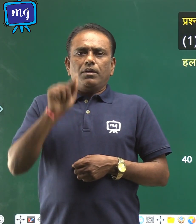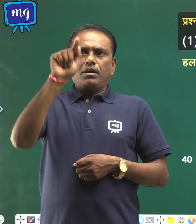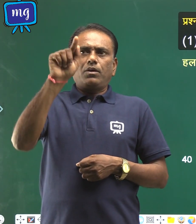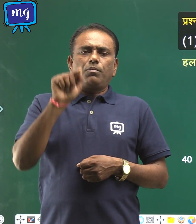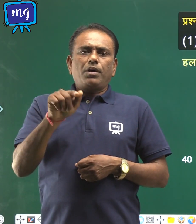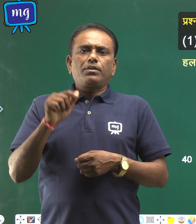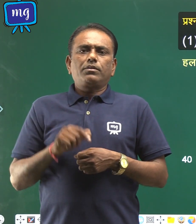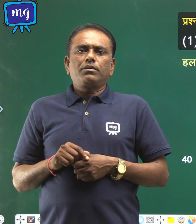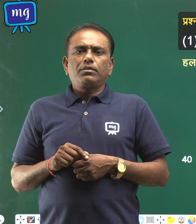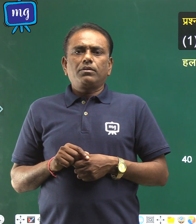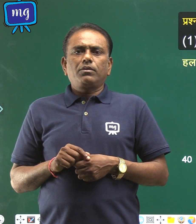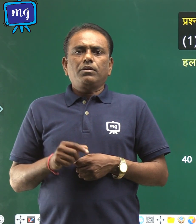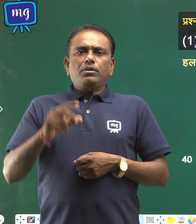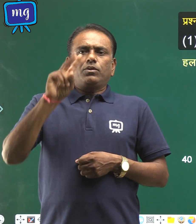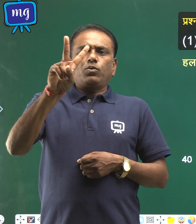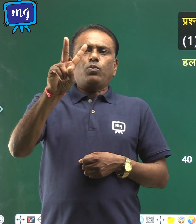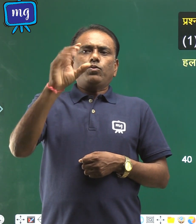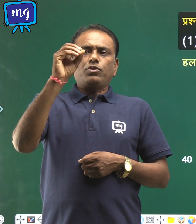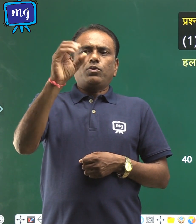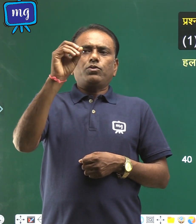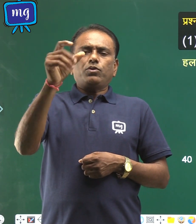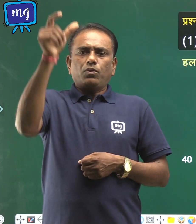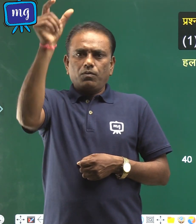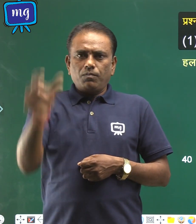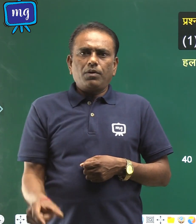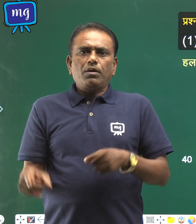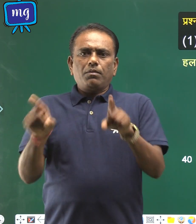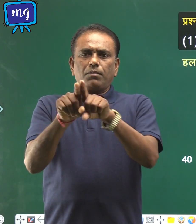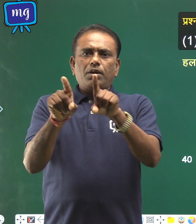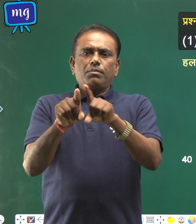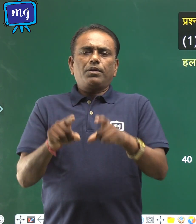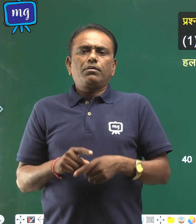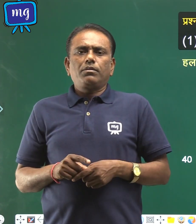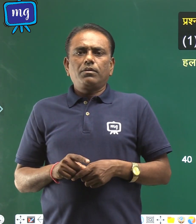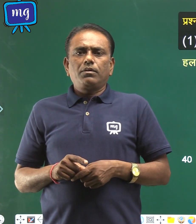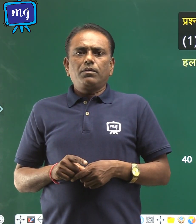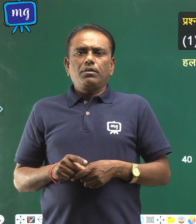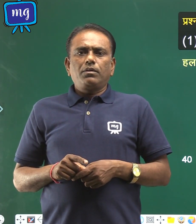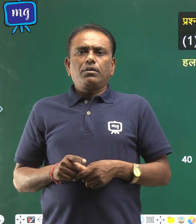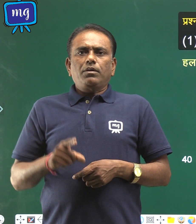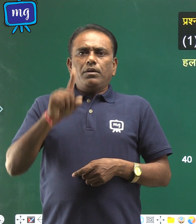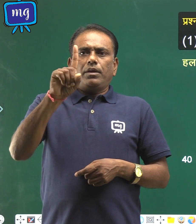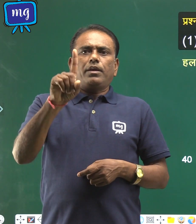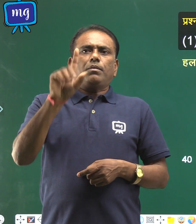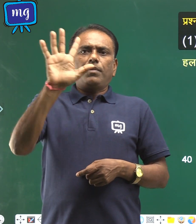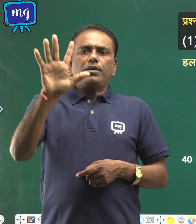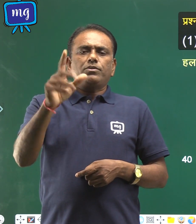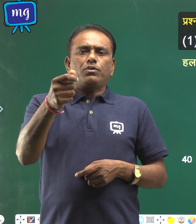अनुपात 200 व्यक्ति बराबर 15 रुपये